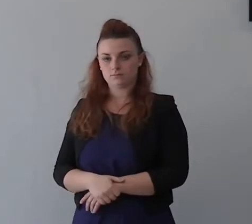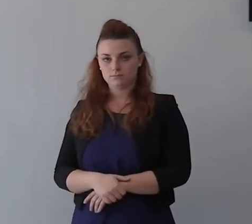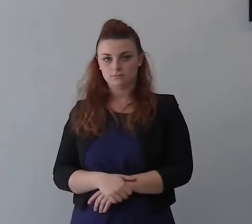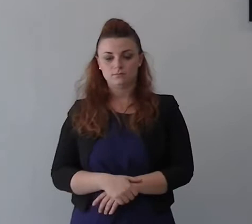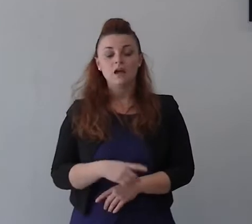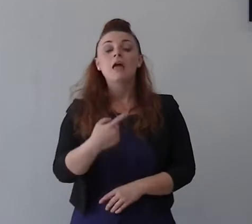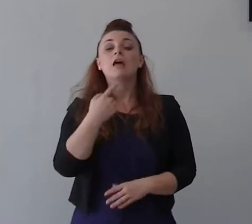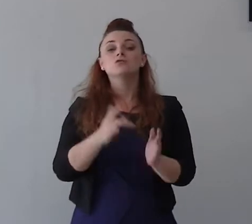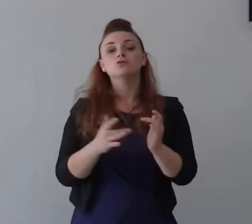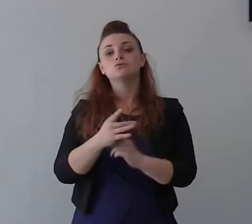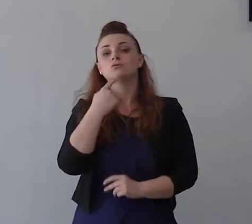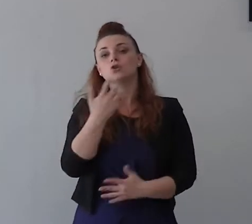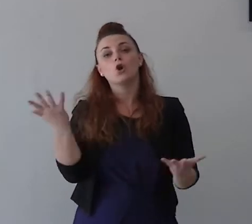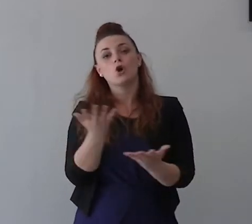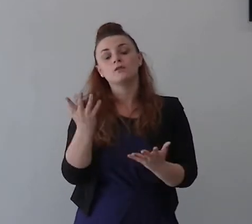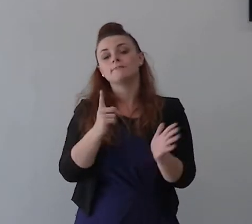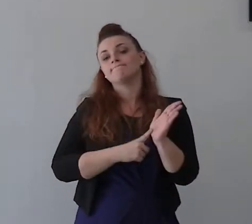testimoniare.